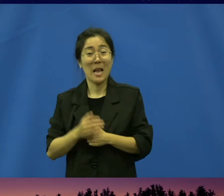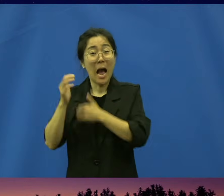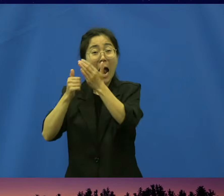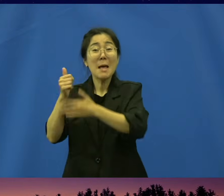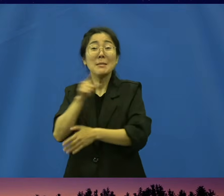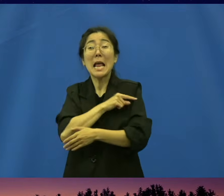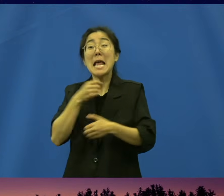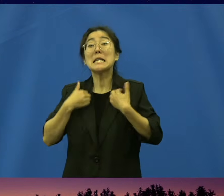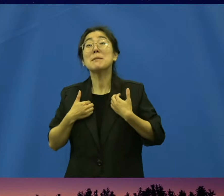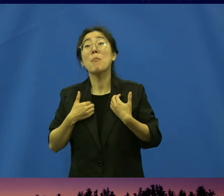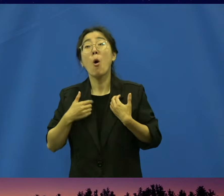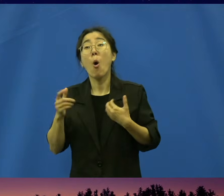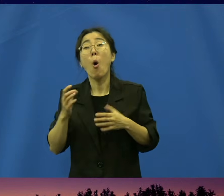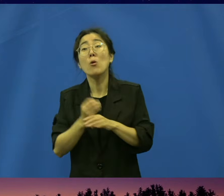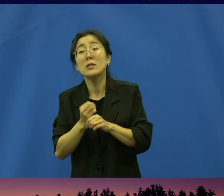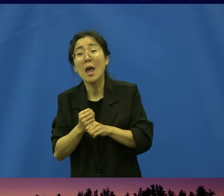알고